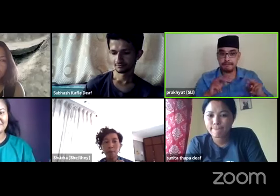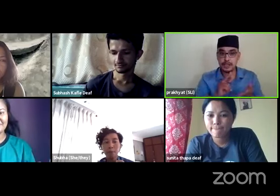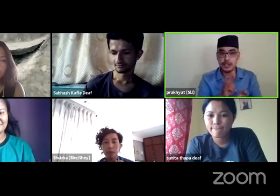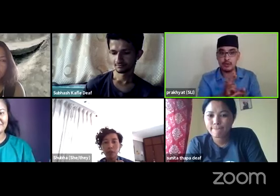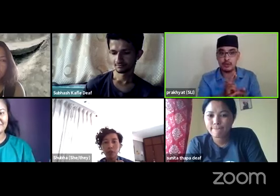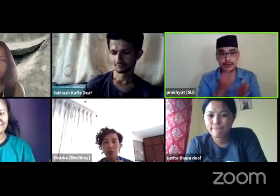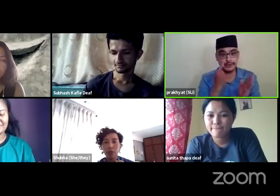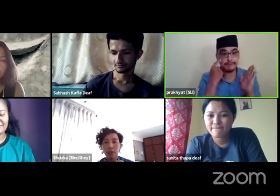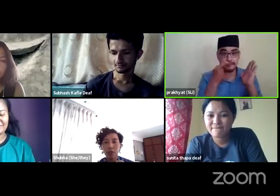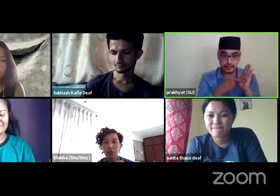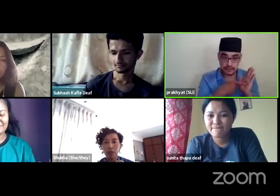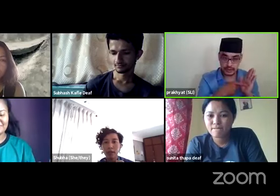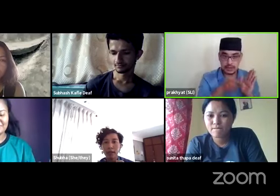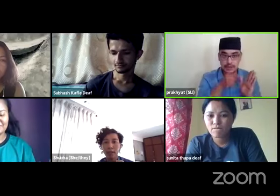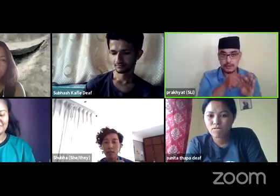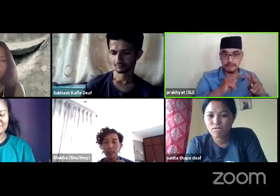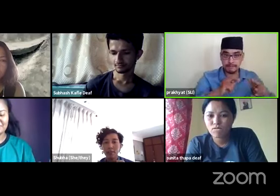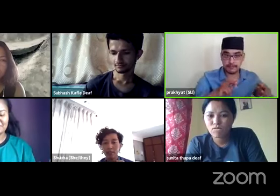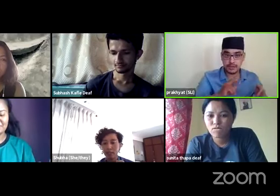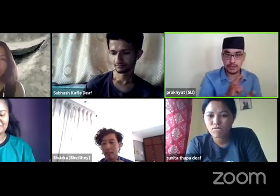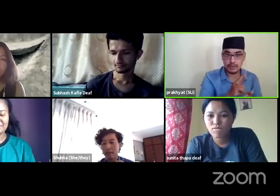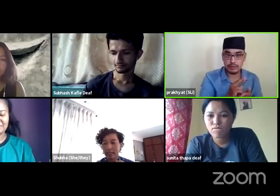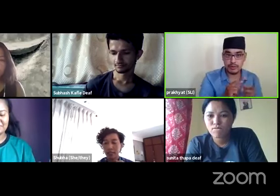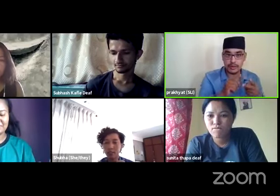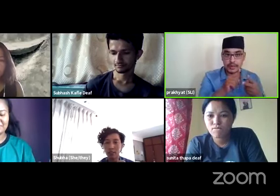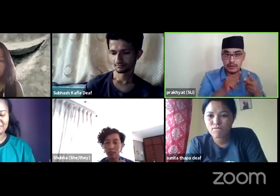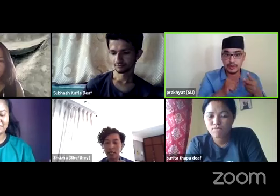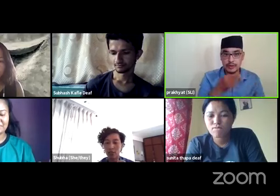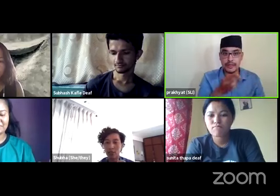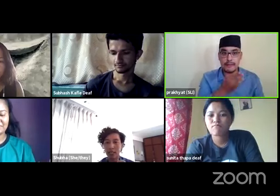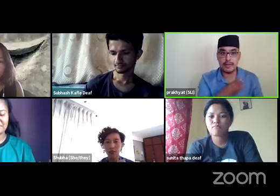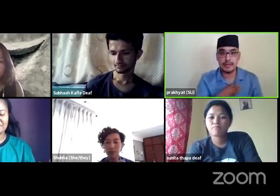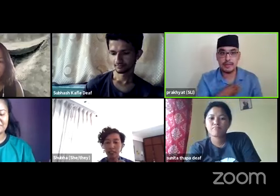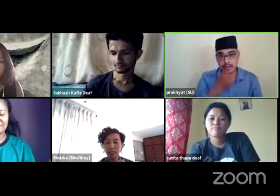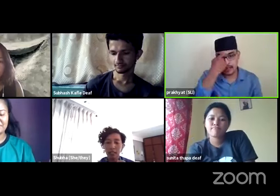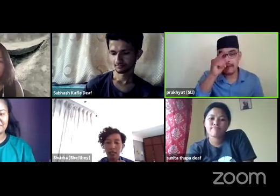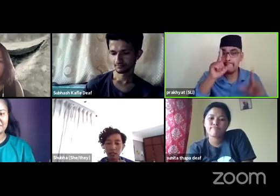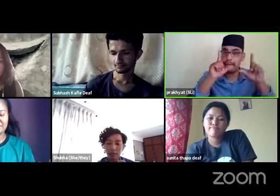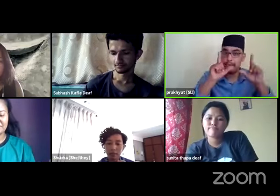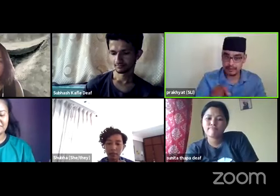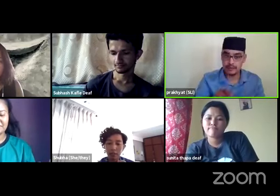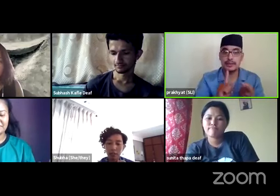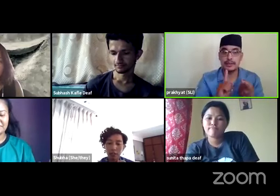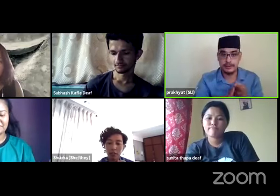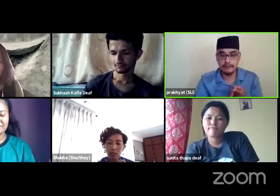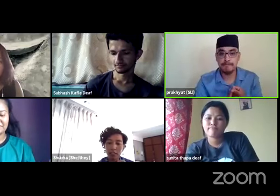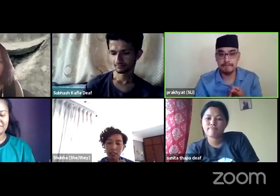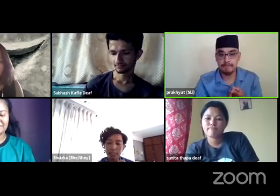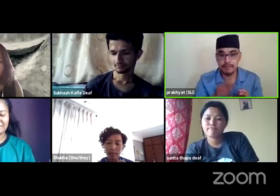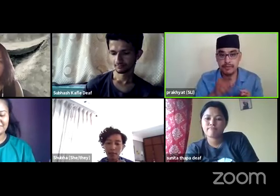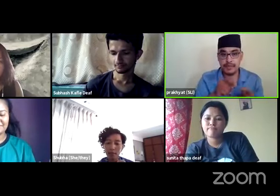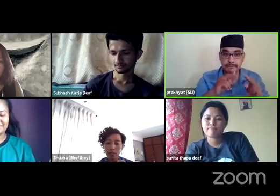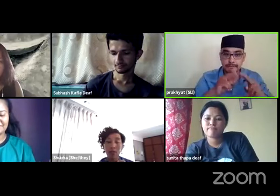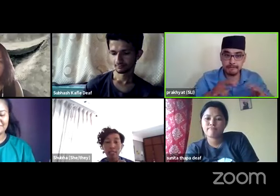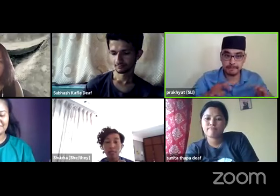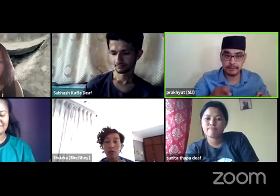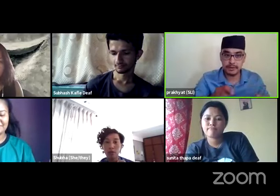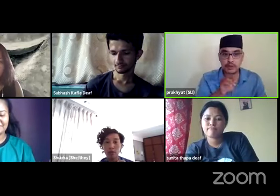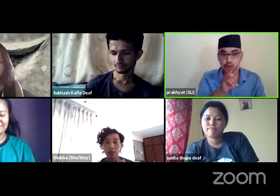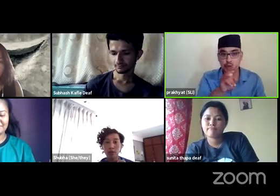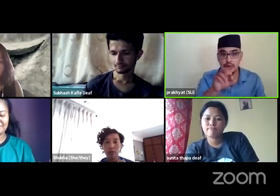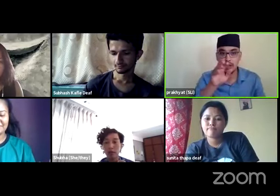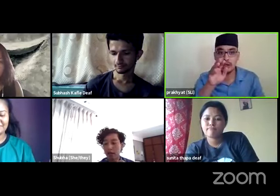गरेँ, त्यो अध्ययनको बारेमा एक दुईजना व्यक्तिहरूको नाम लिइराख्नुपर्छ होला जस्तो लाग्यो। त्यही भएर यो अध्ययन चाहिँ खासमा